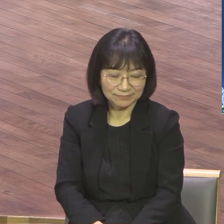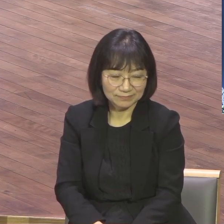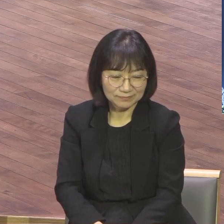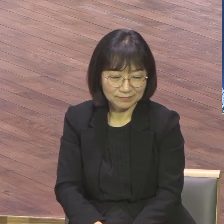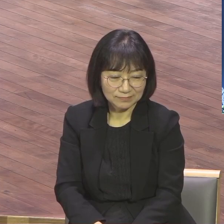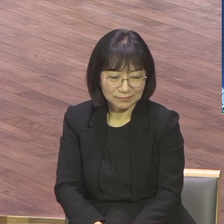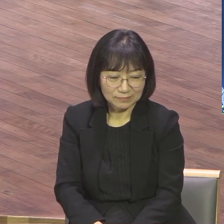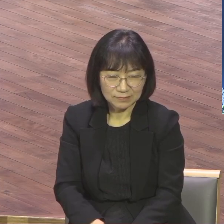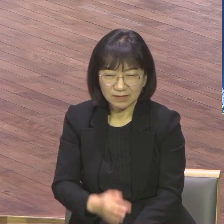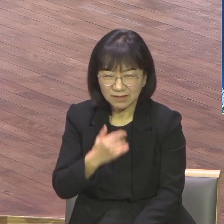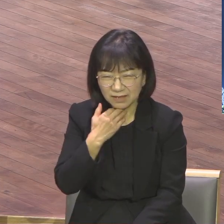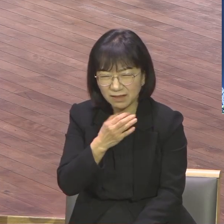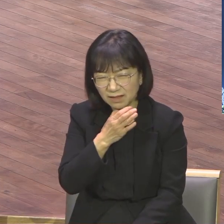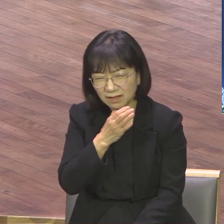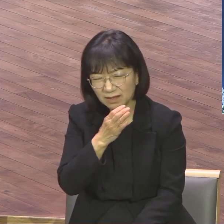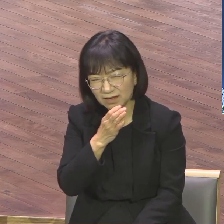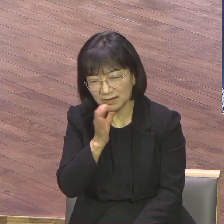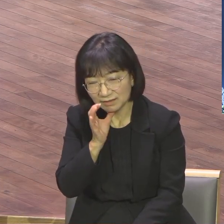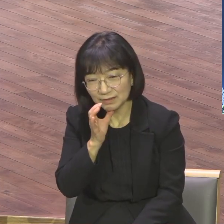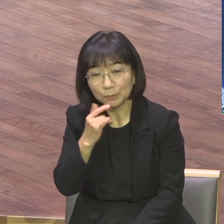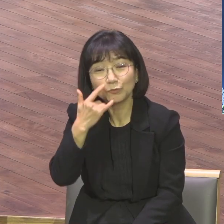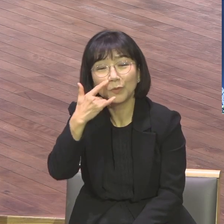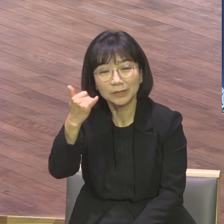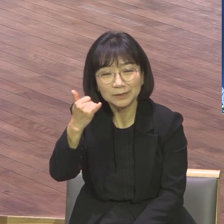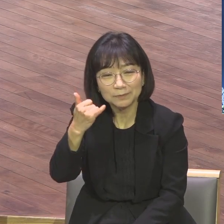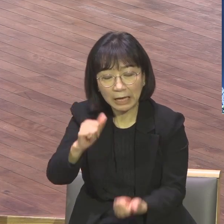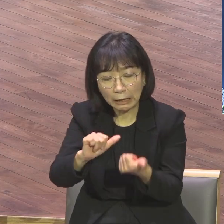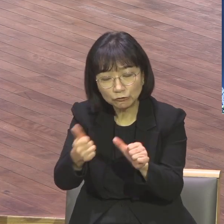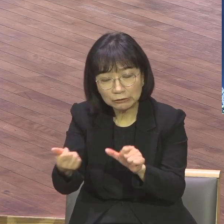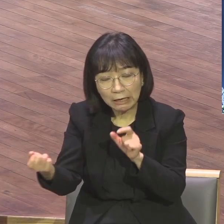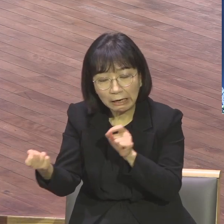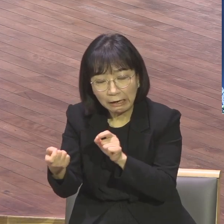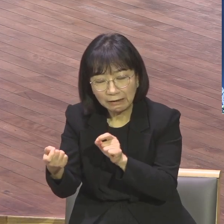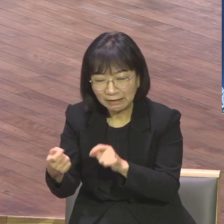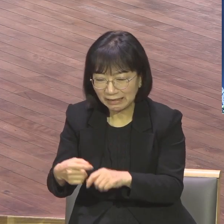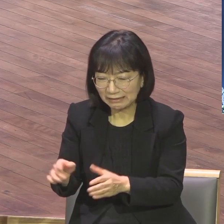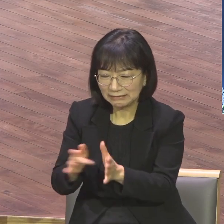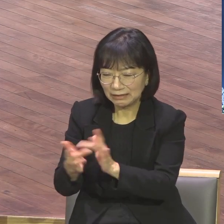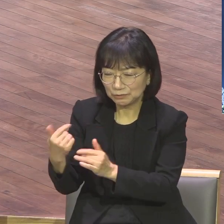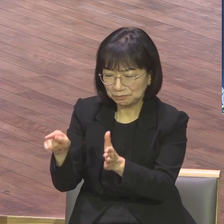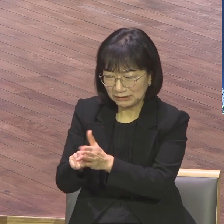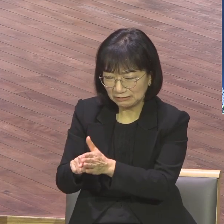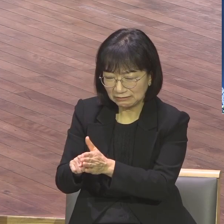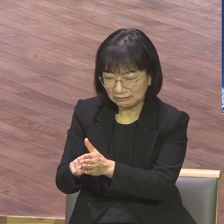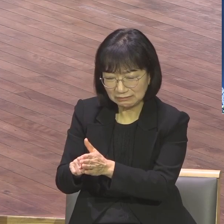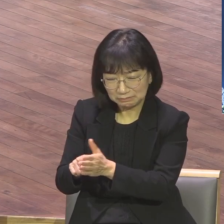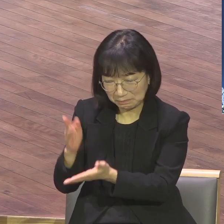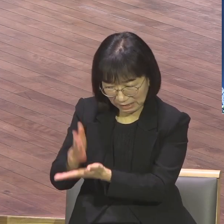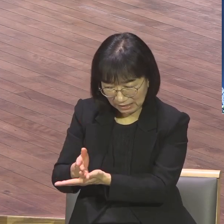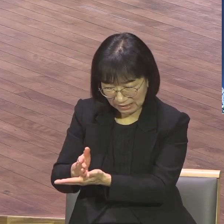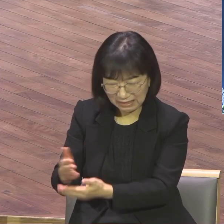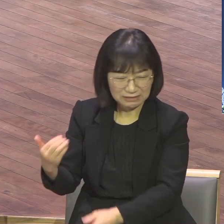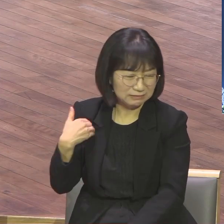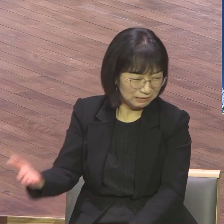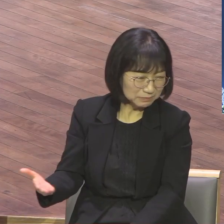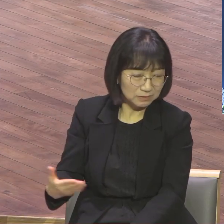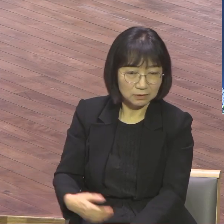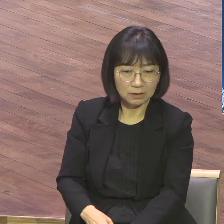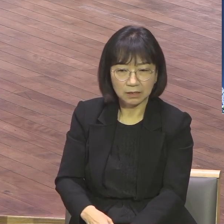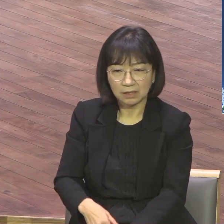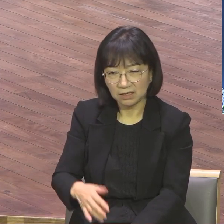연세 많은 부모님들이 언제 갈지 모르는데 그냥 놔둬. 천하의 불효다.